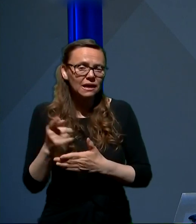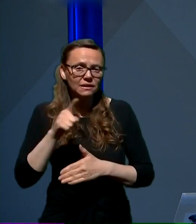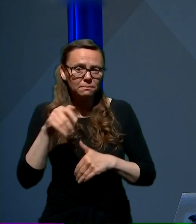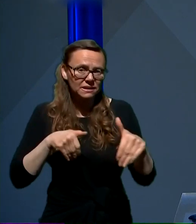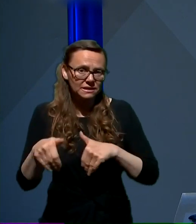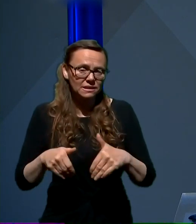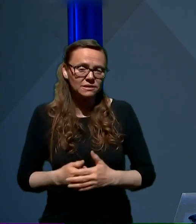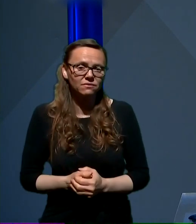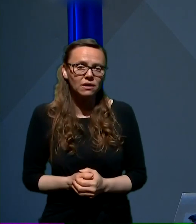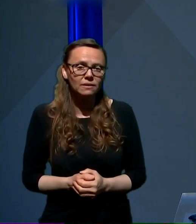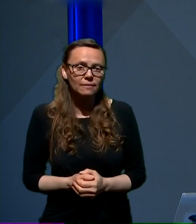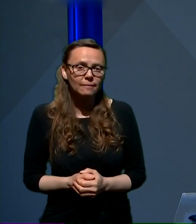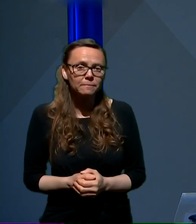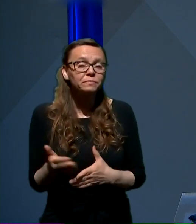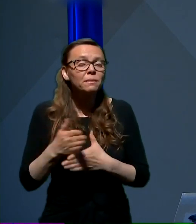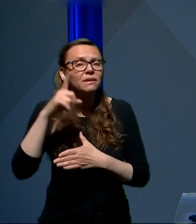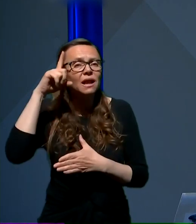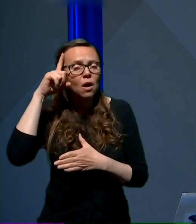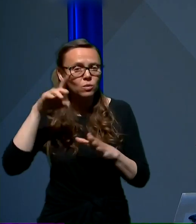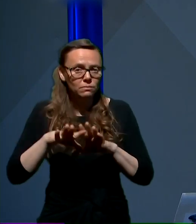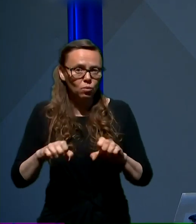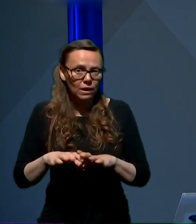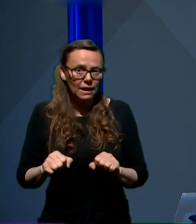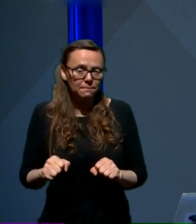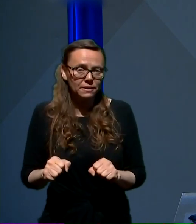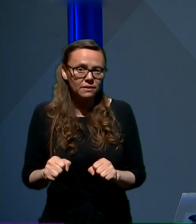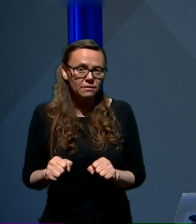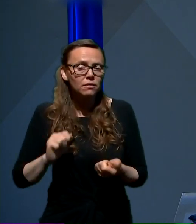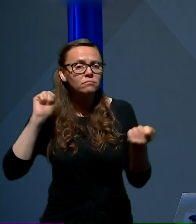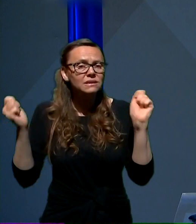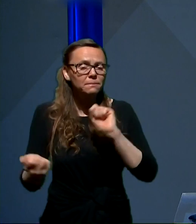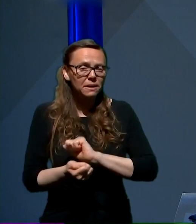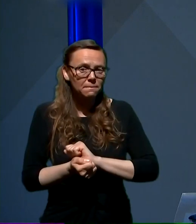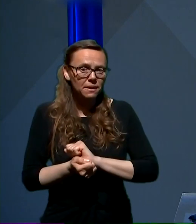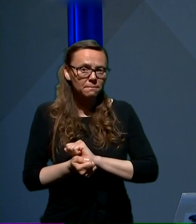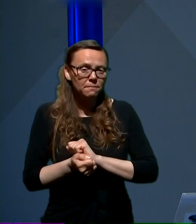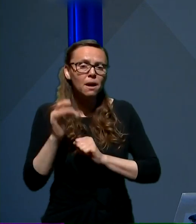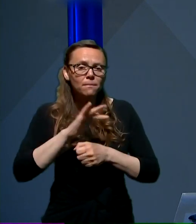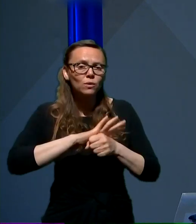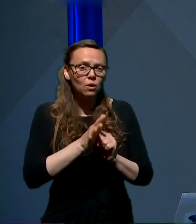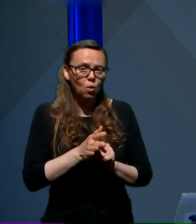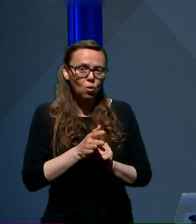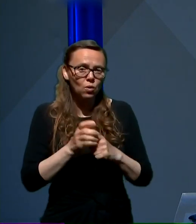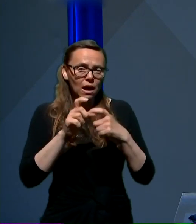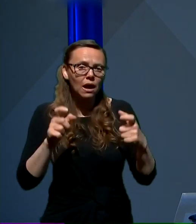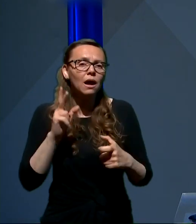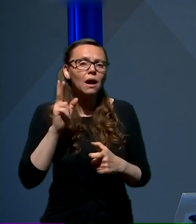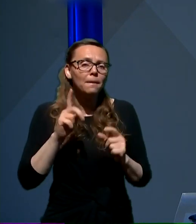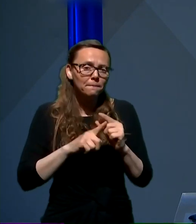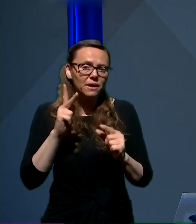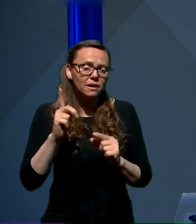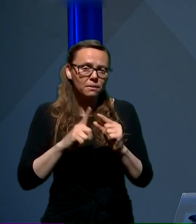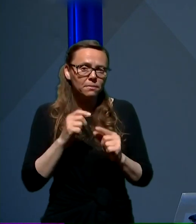ministerstva. Med ključnimi ukrepi sprememb proti korona paketa PKP1 je